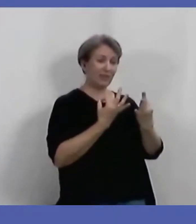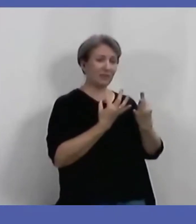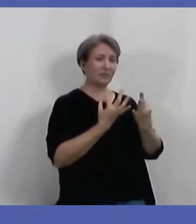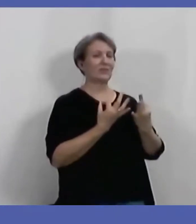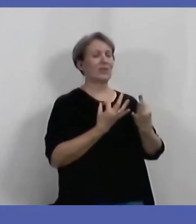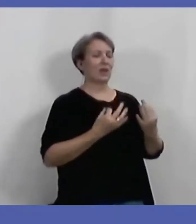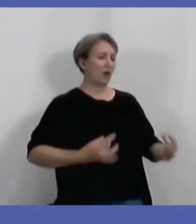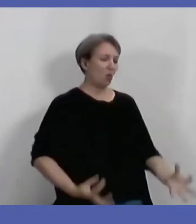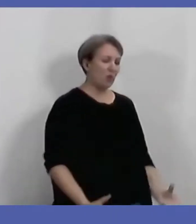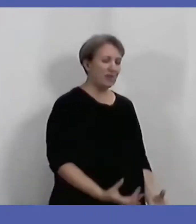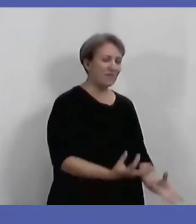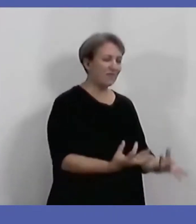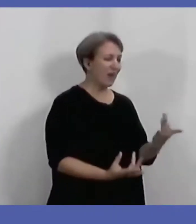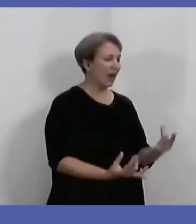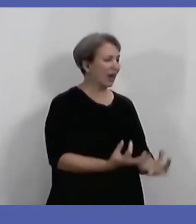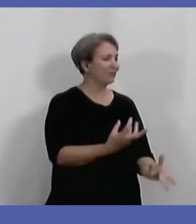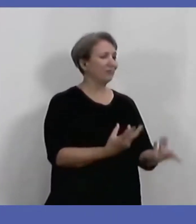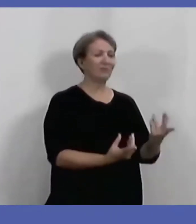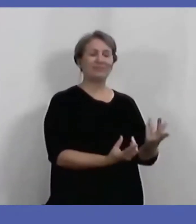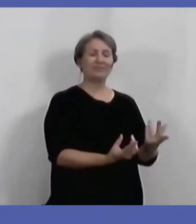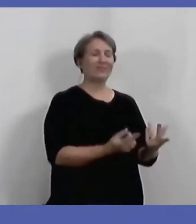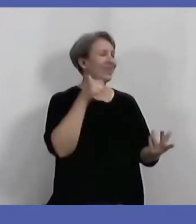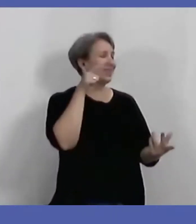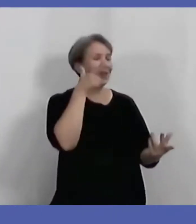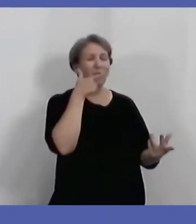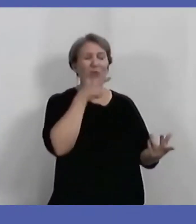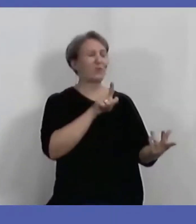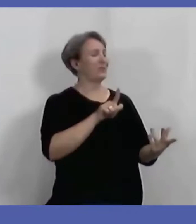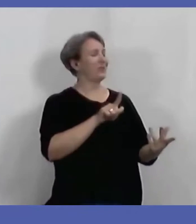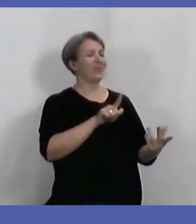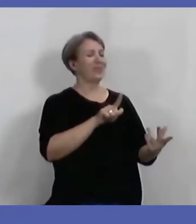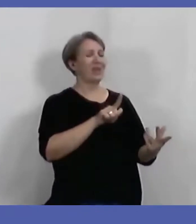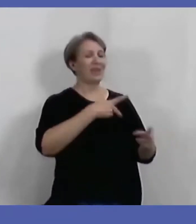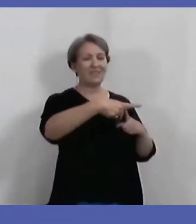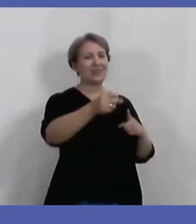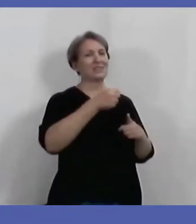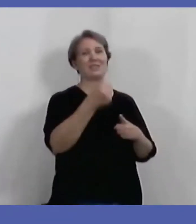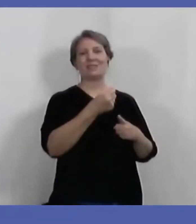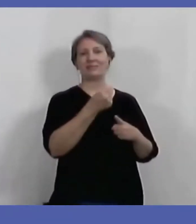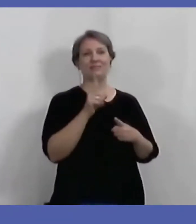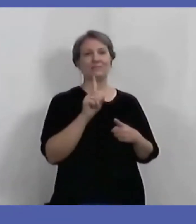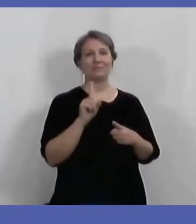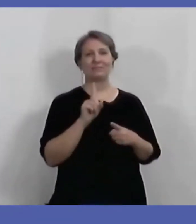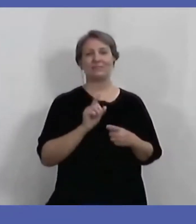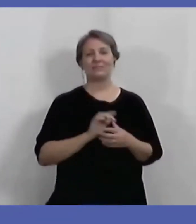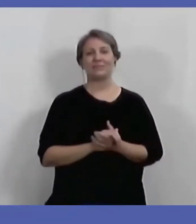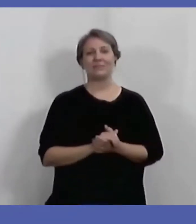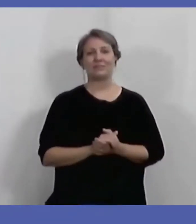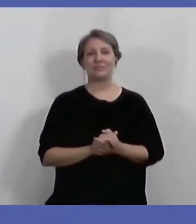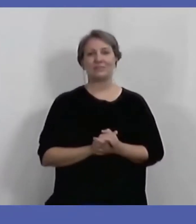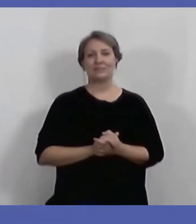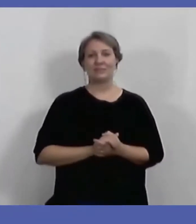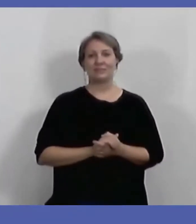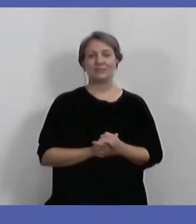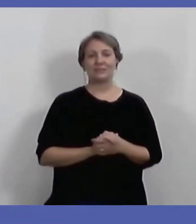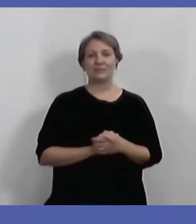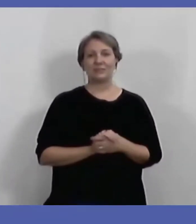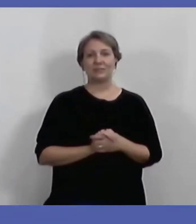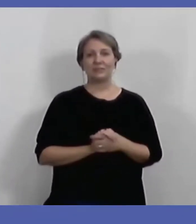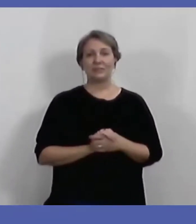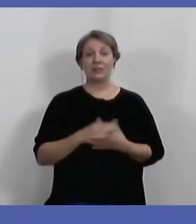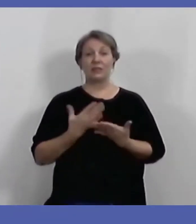Amém? Senhor Jesus. Isso significa que ainda no processo de